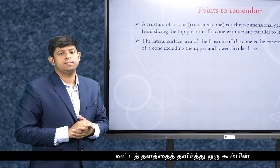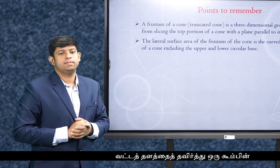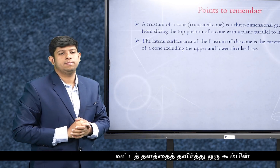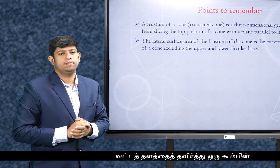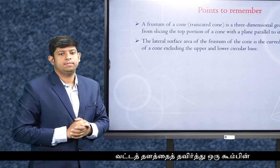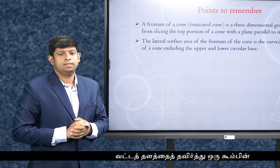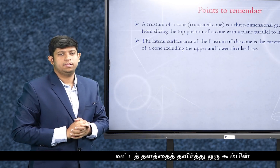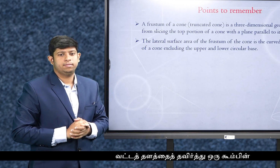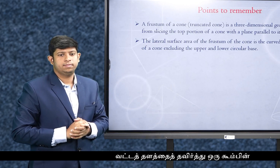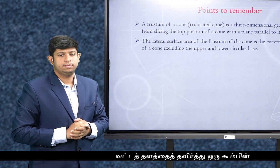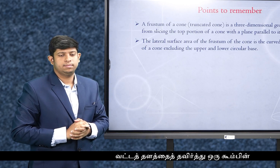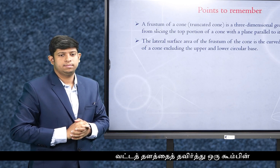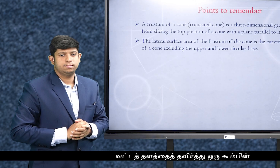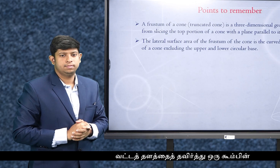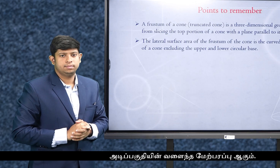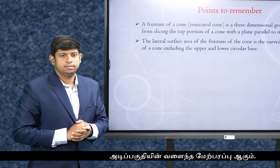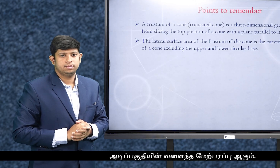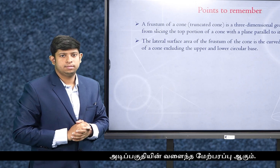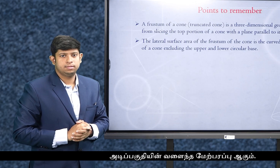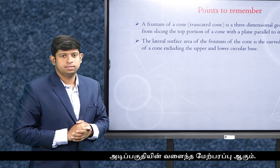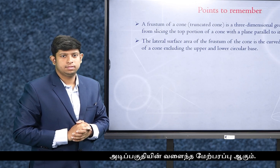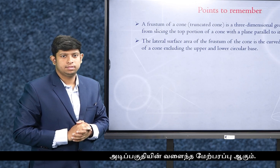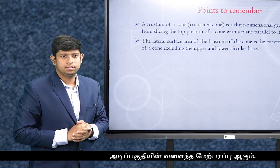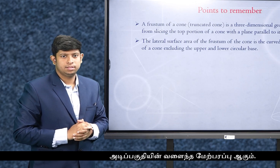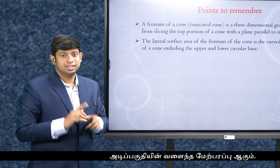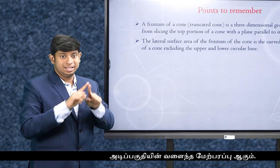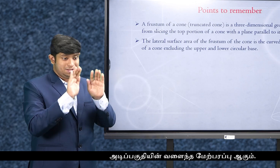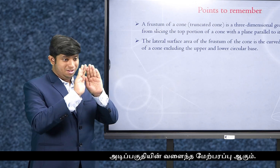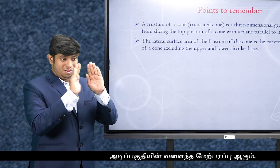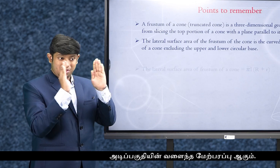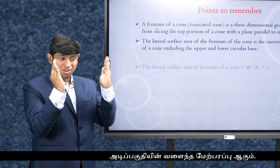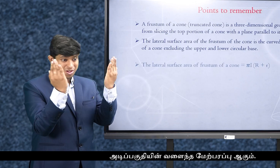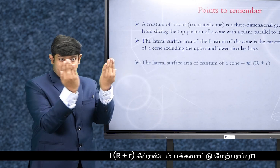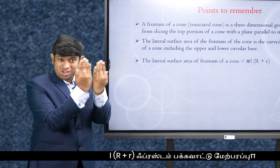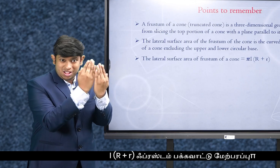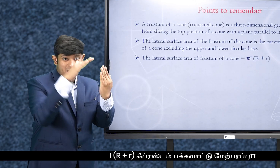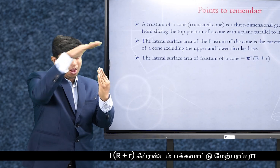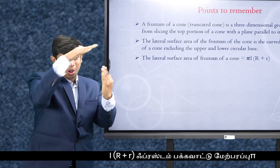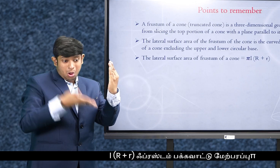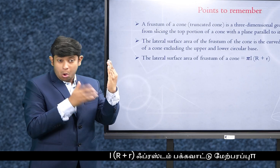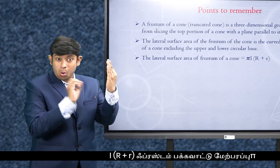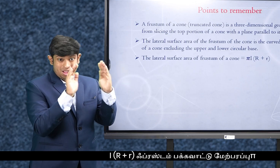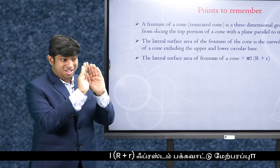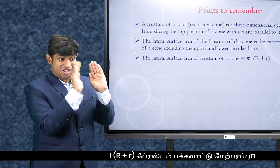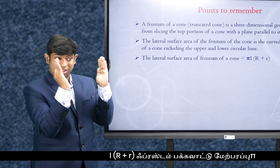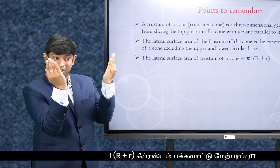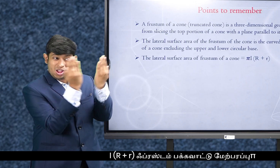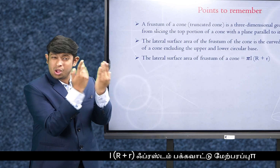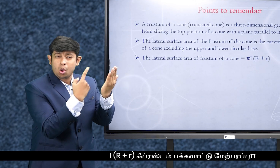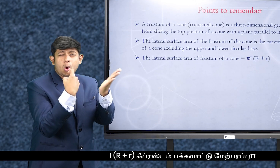தளத்தை தவிர்த்து ஒரு கூம்பின் அடிகண்டத்தின் வளைந்த மேற்பரப்பு ஆகும். L அடைப்புக்குறிக்குள் பெரிய R கூட்டல்